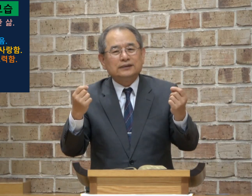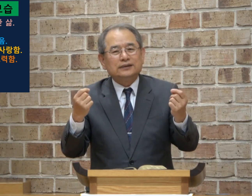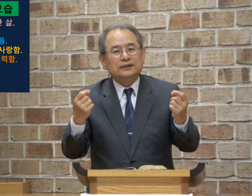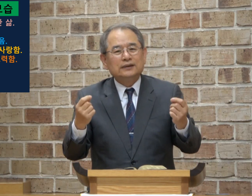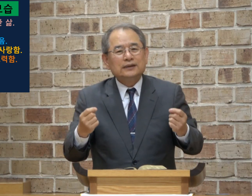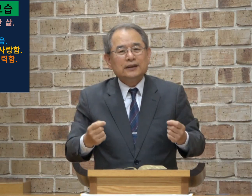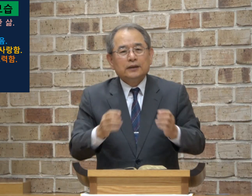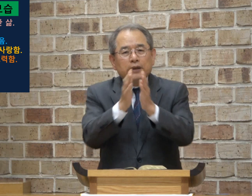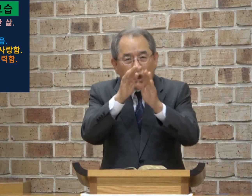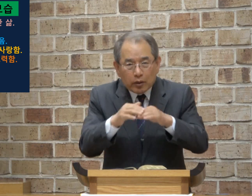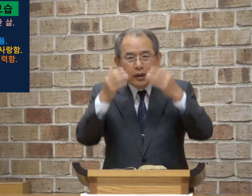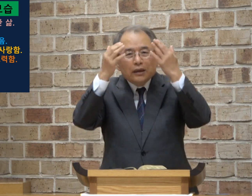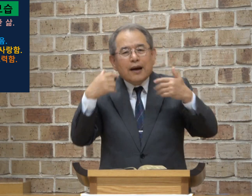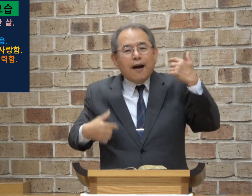믿음의 뿌리가 없는 것 같습니다.